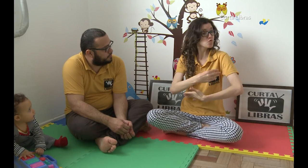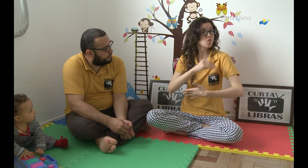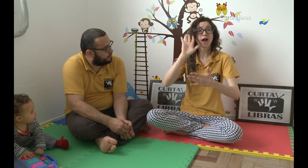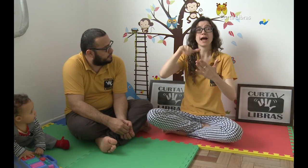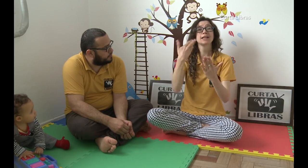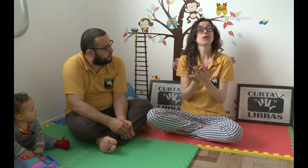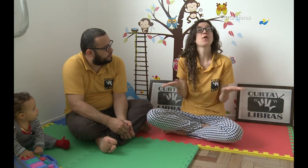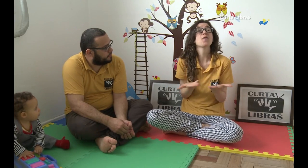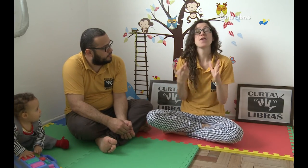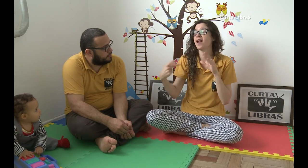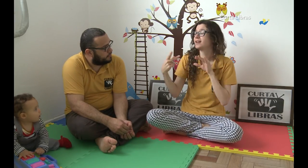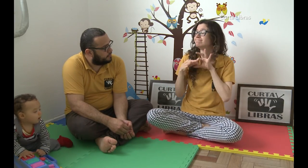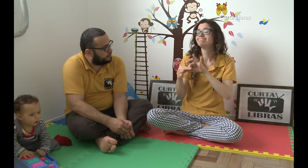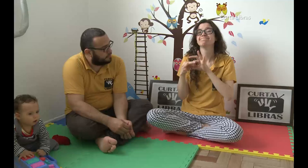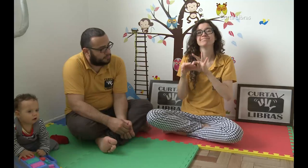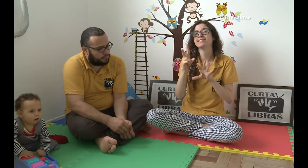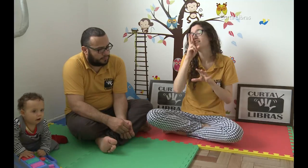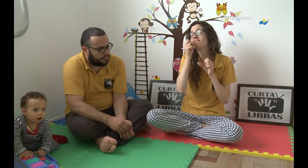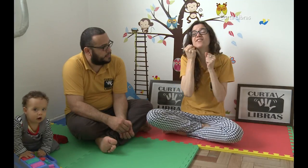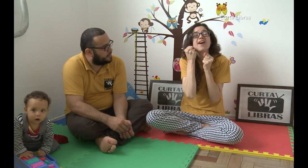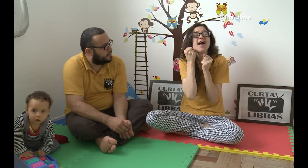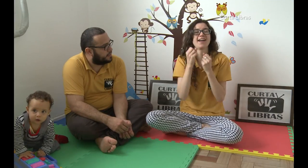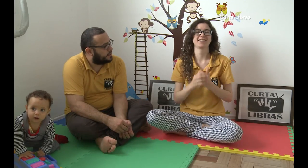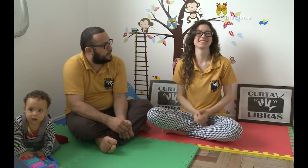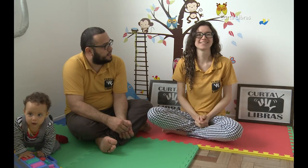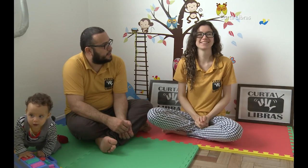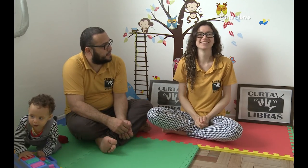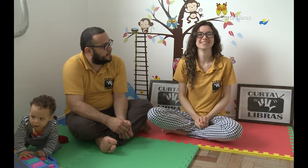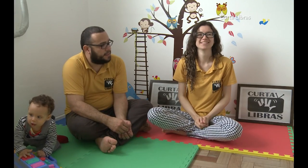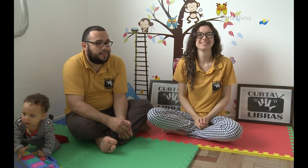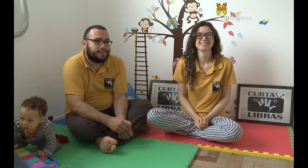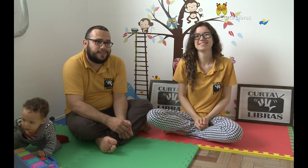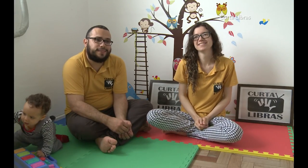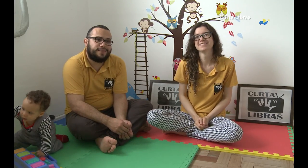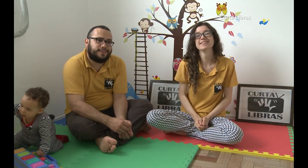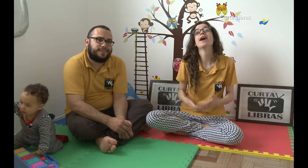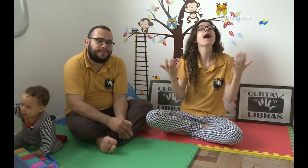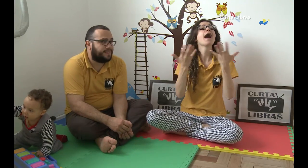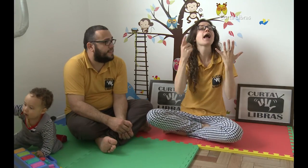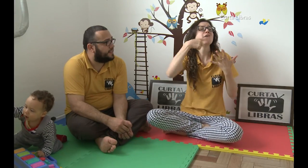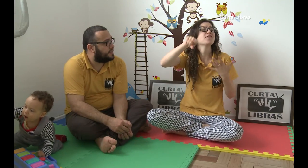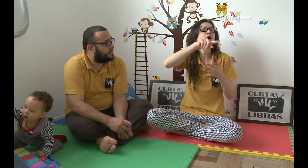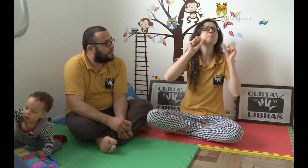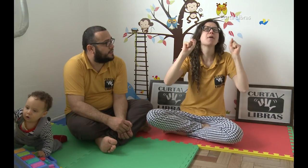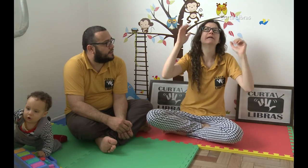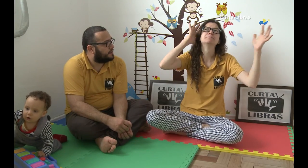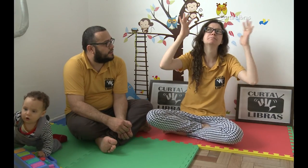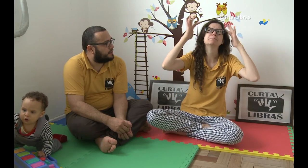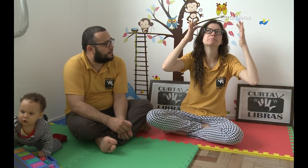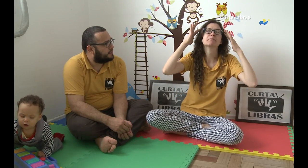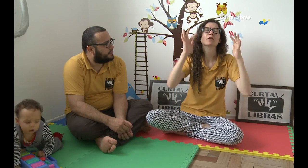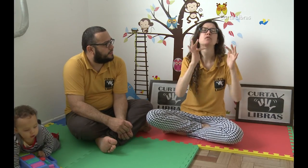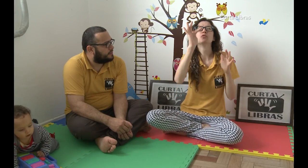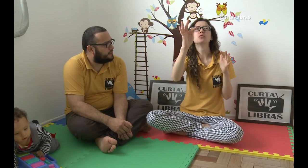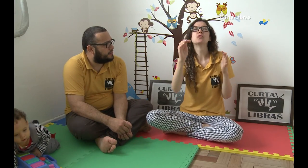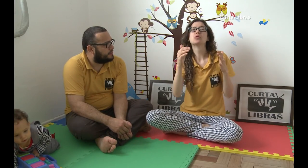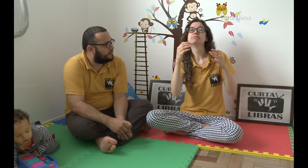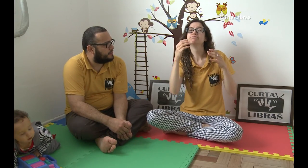Fiorella É amamentada até hoje E nós temos um vínculo muito forte Agora vocês podem imaginar No futuro Quando você